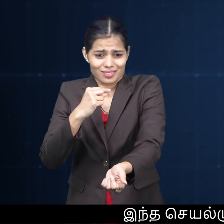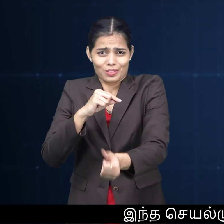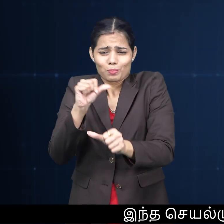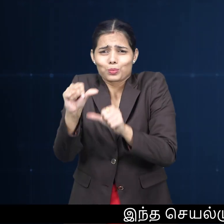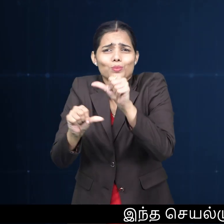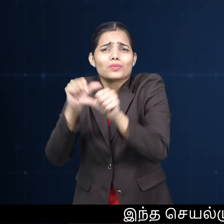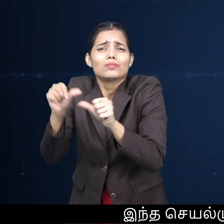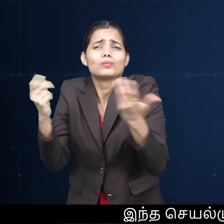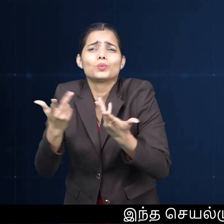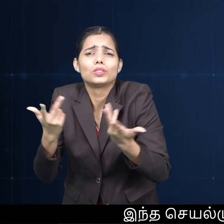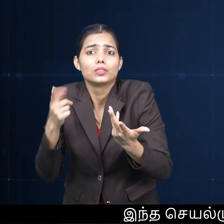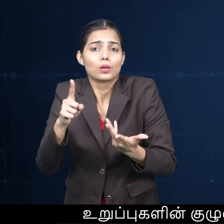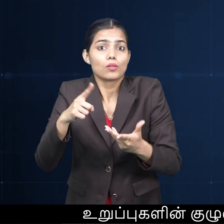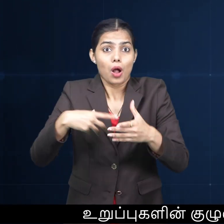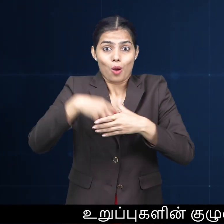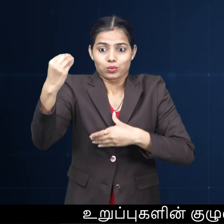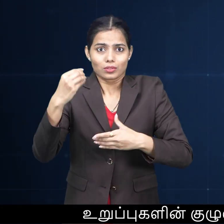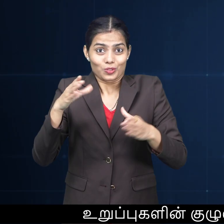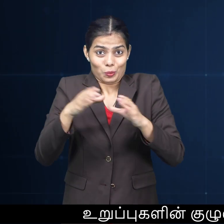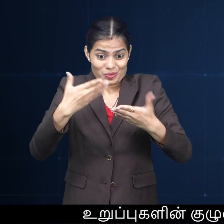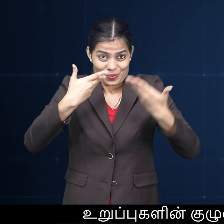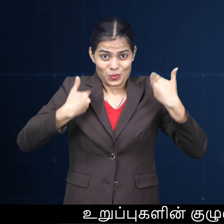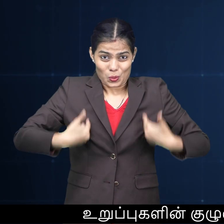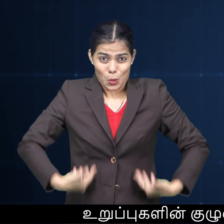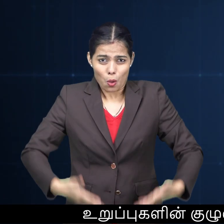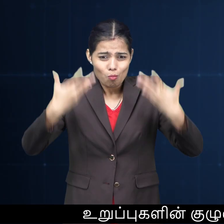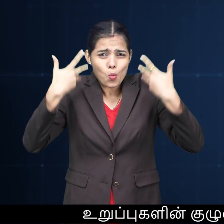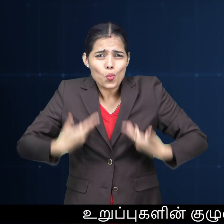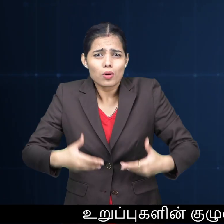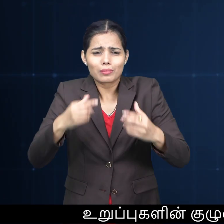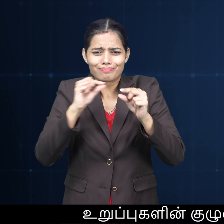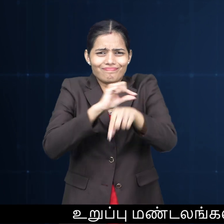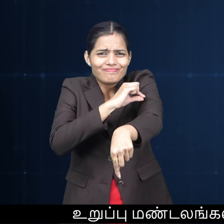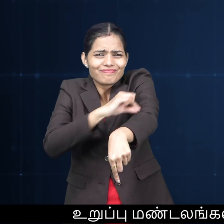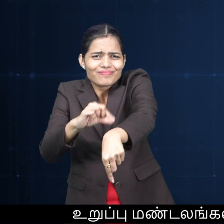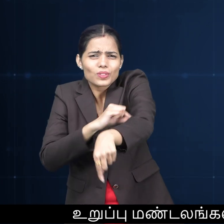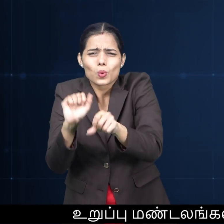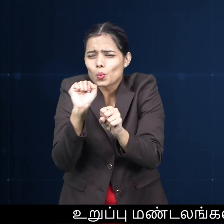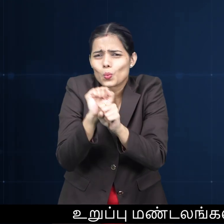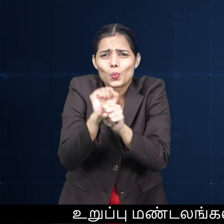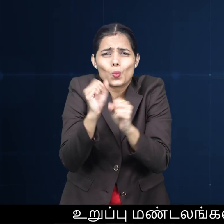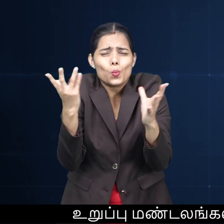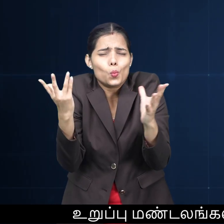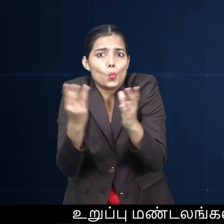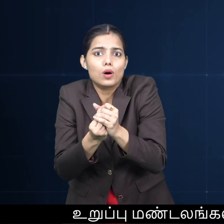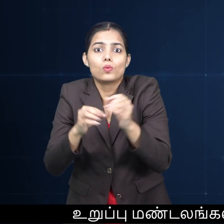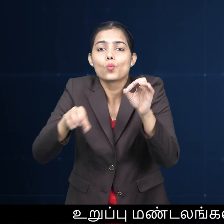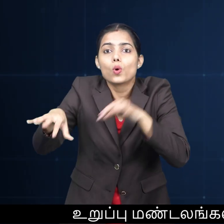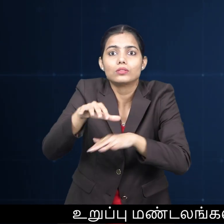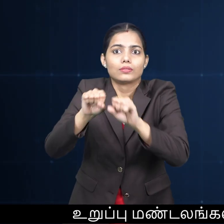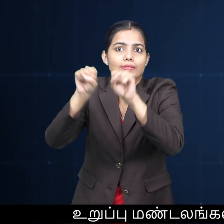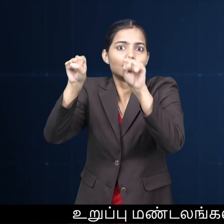இந்த செயல்முறைகள் ஒவ்வொன்றும் உறுப்பு அமைப்புகளாக ஒன்றிணைந்து செயல்படும் உறுப்புகளின் குழுவால்